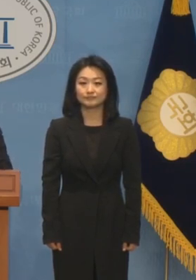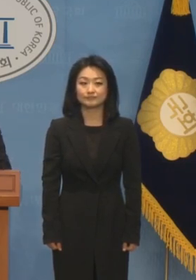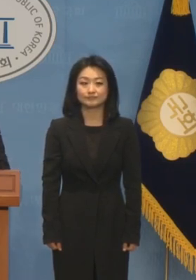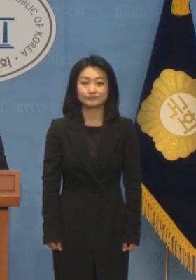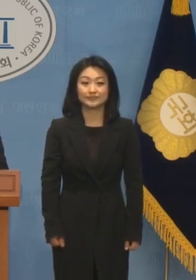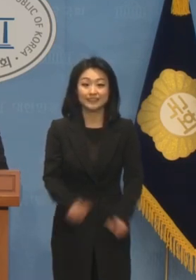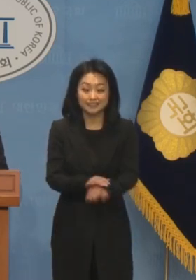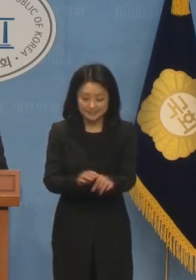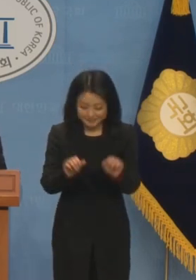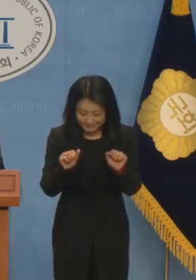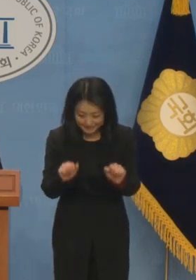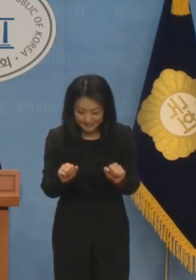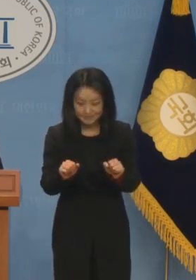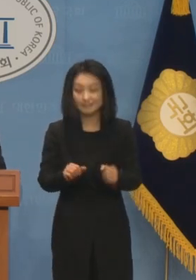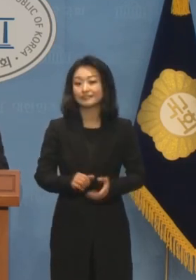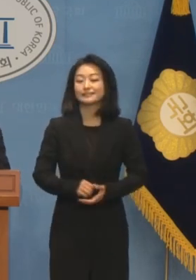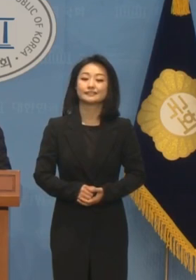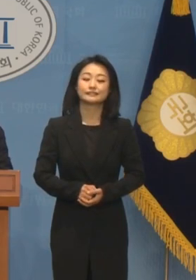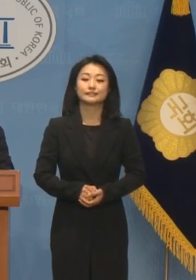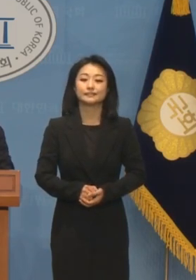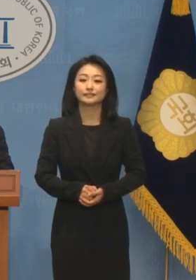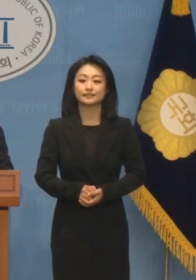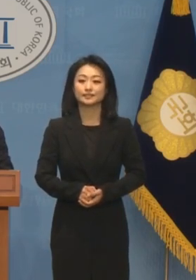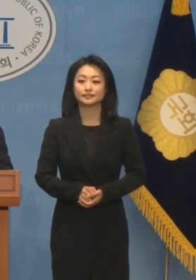네, 안녕하십니까.